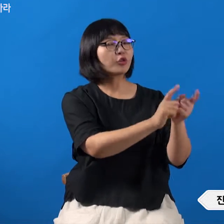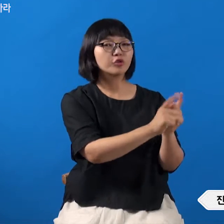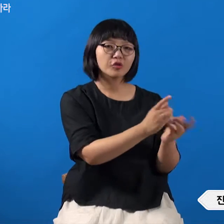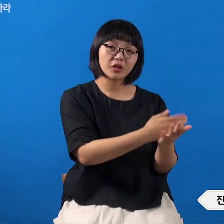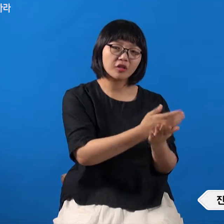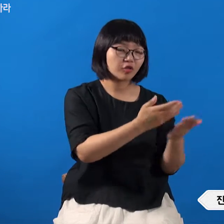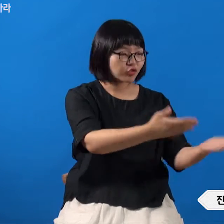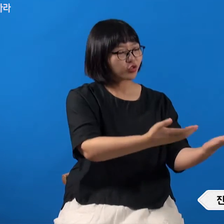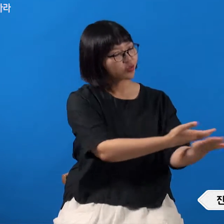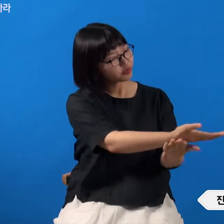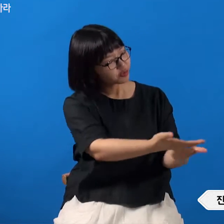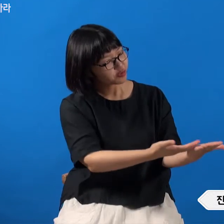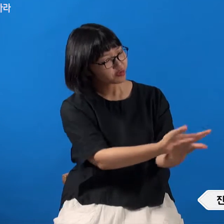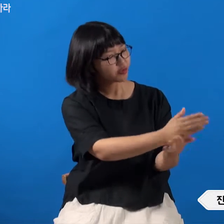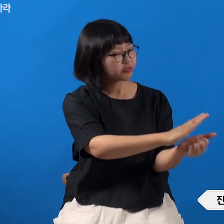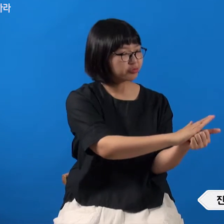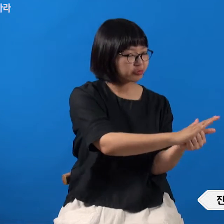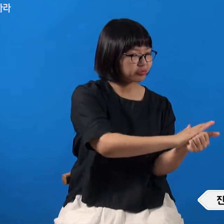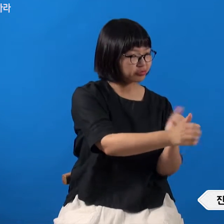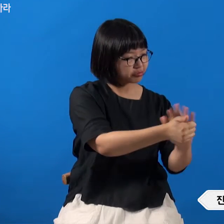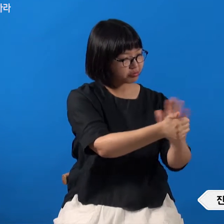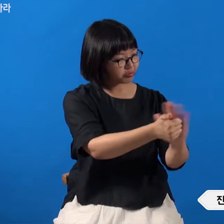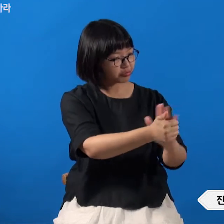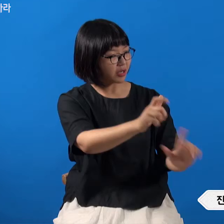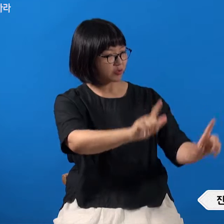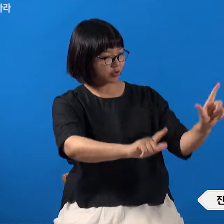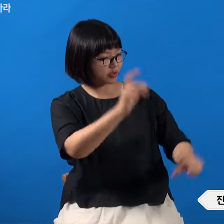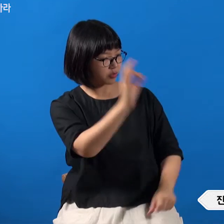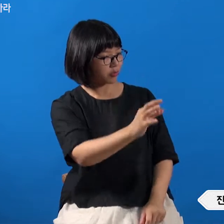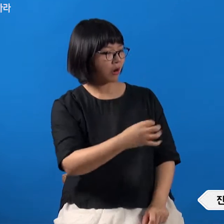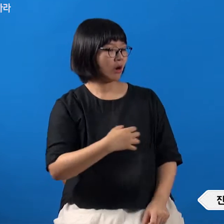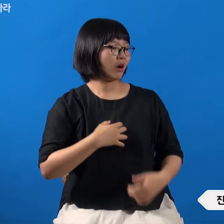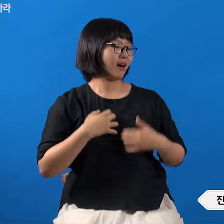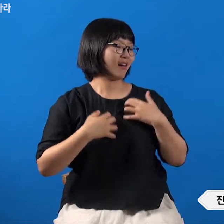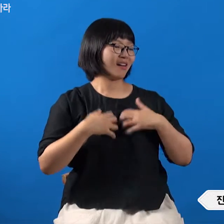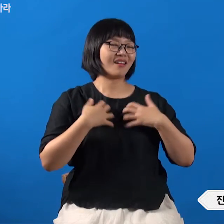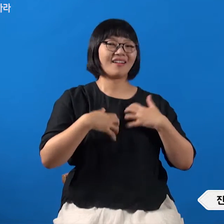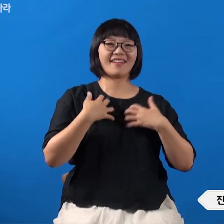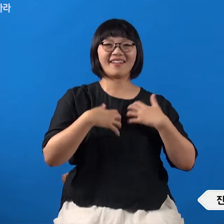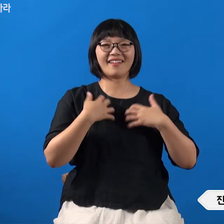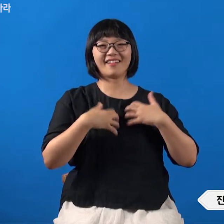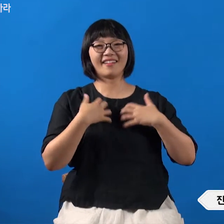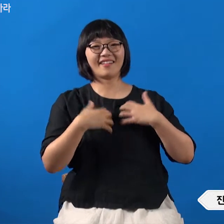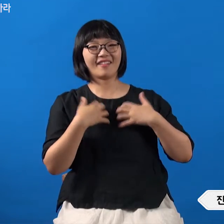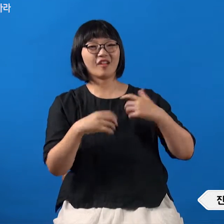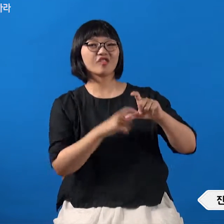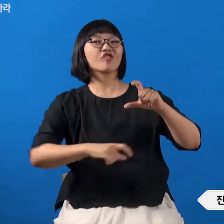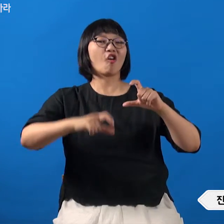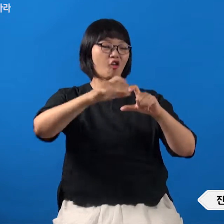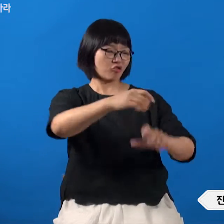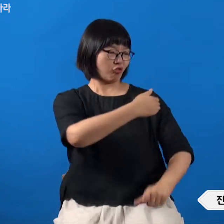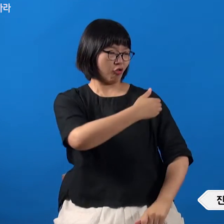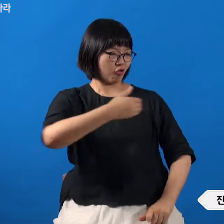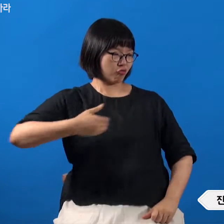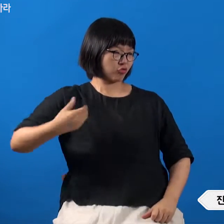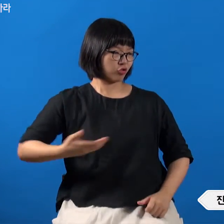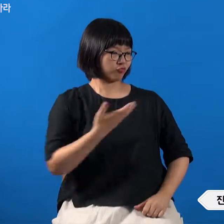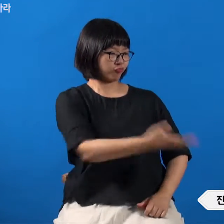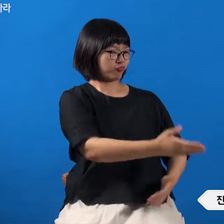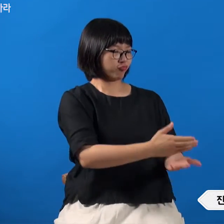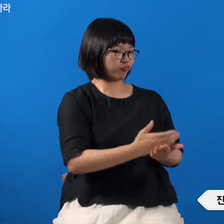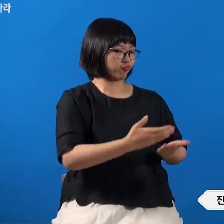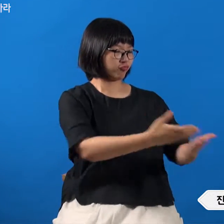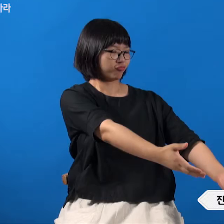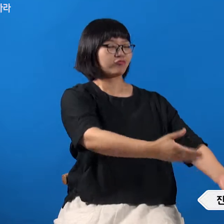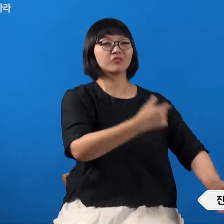기쁘게 합니다. 아니, 더 많은 것을 주고 싶습니다. 더 줄 수 있는 것들을 더 풍성하게 주고 싶은 마음이 들고